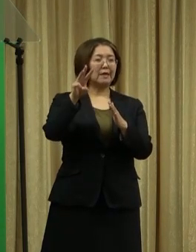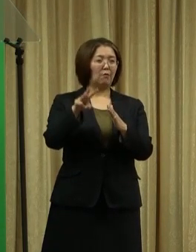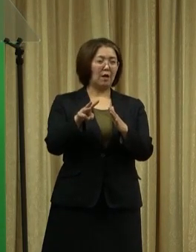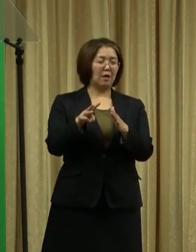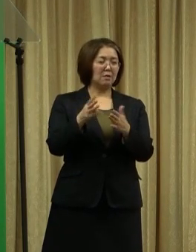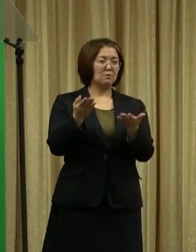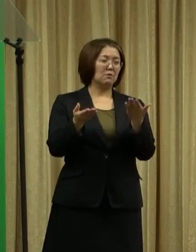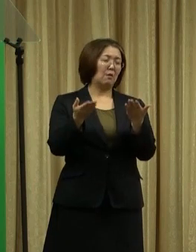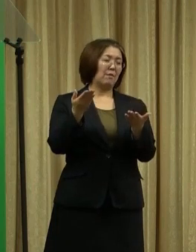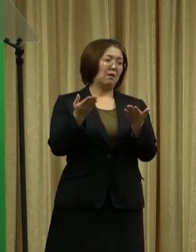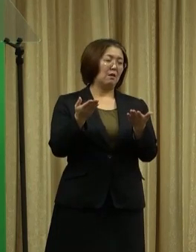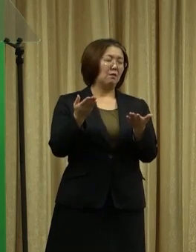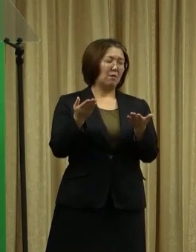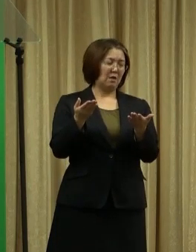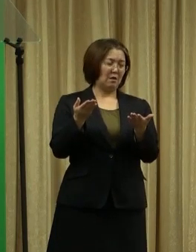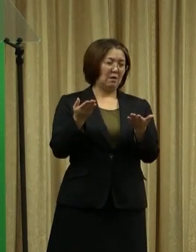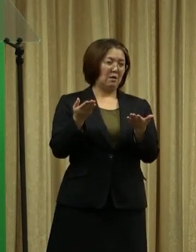れば、